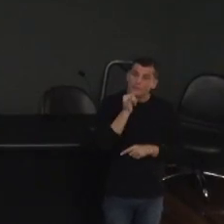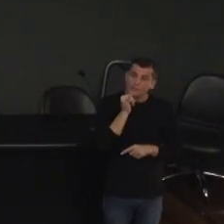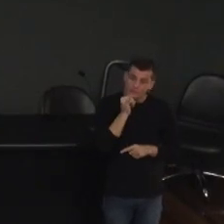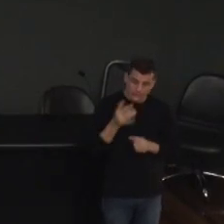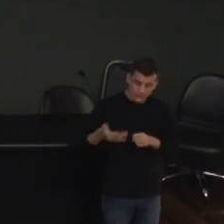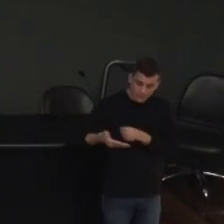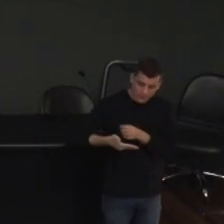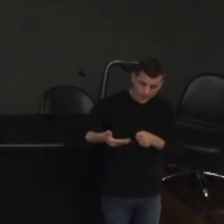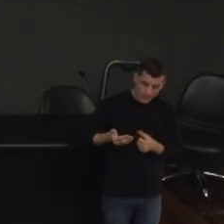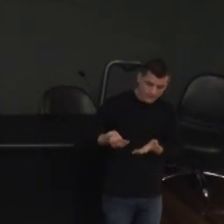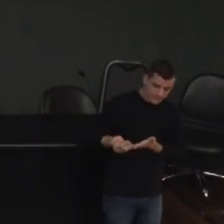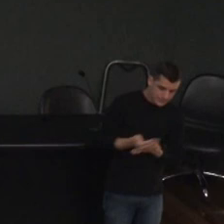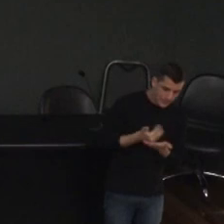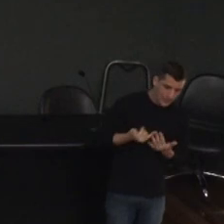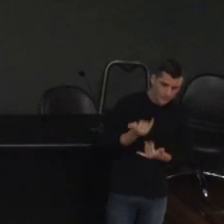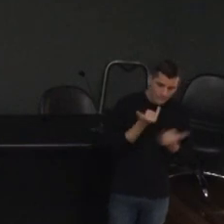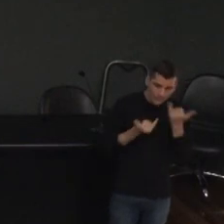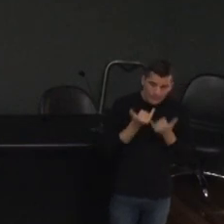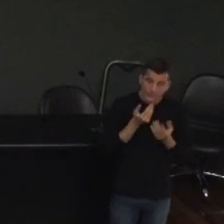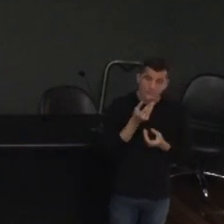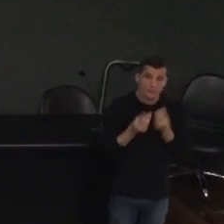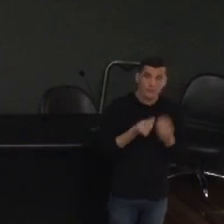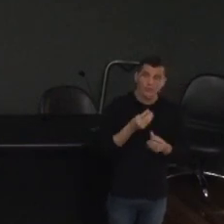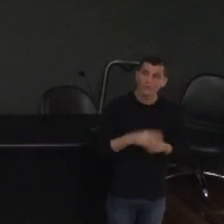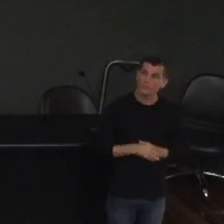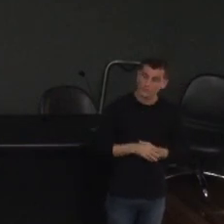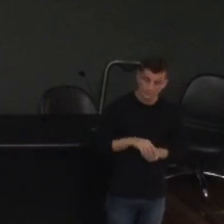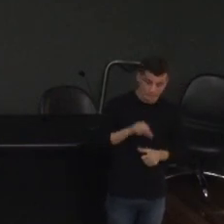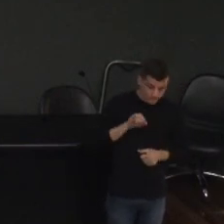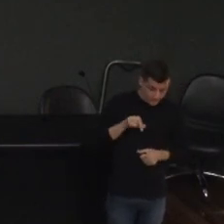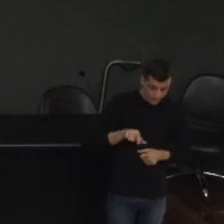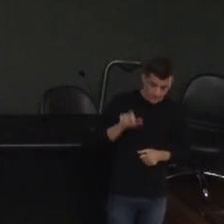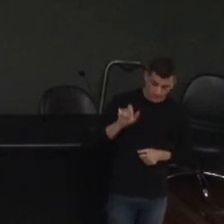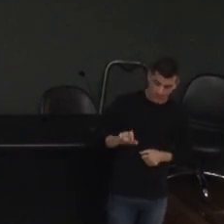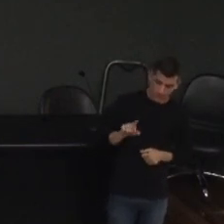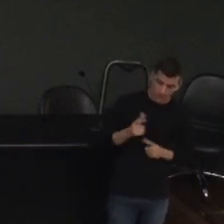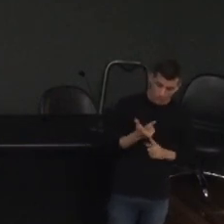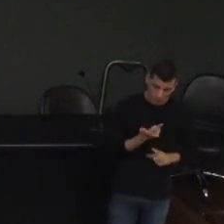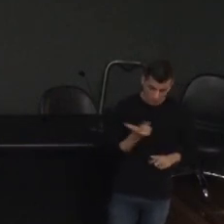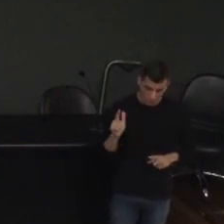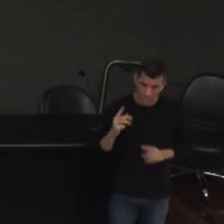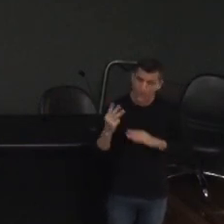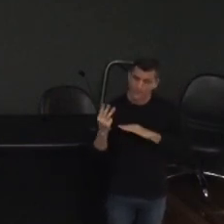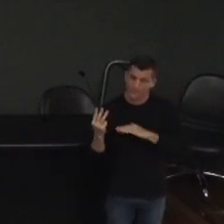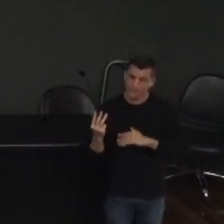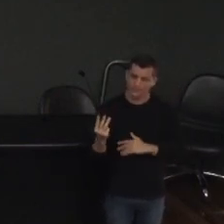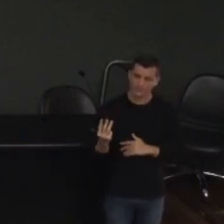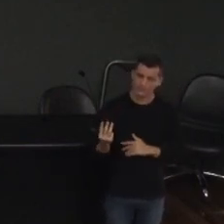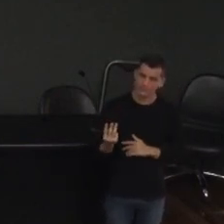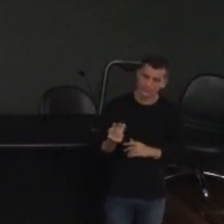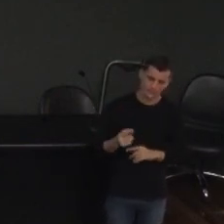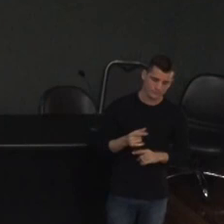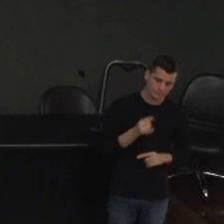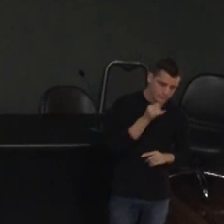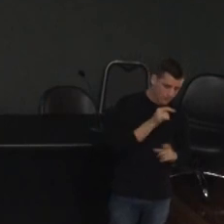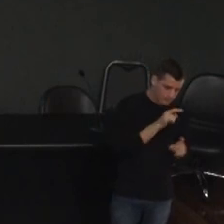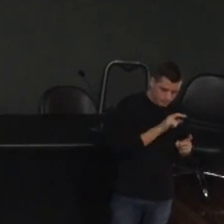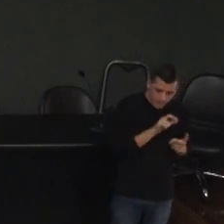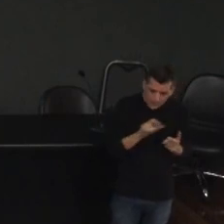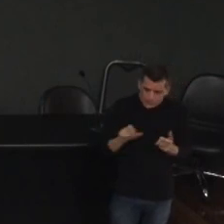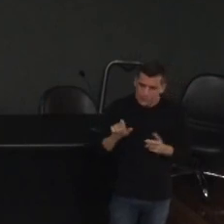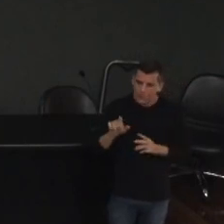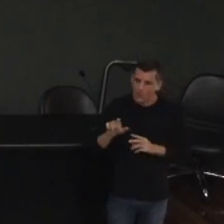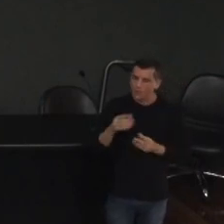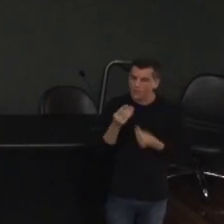dados pessoais utilizados se a gente for pensar que esses dados são de terceiros Talvez isso não tenha problema se a gente pensar que esses dados podem ser dados